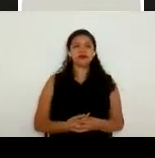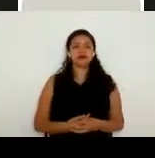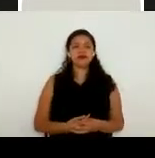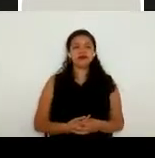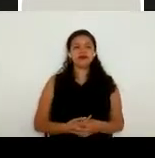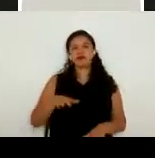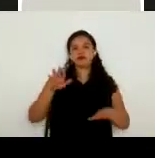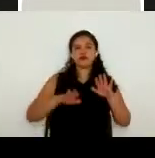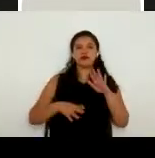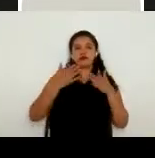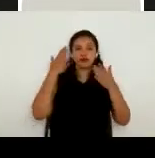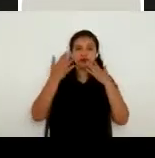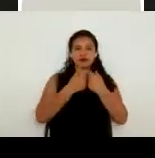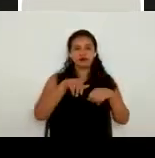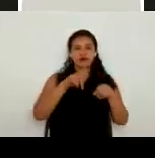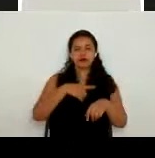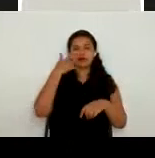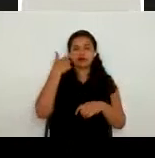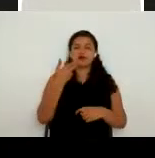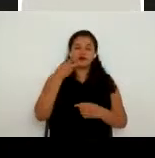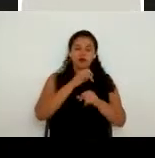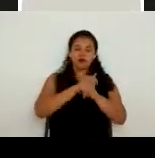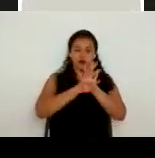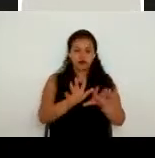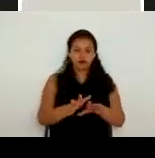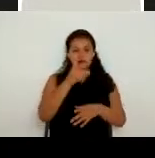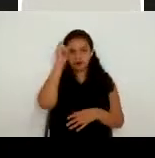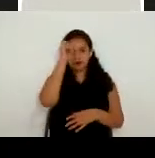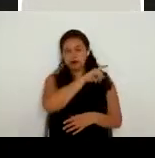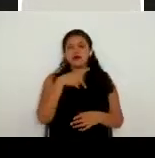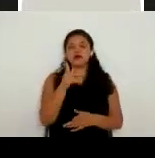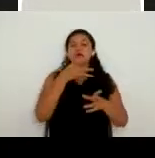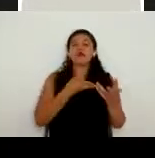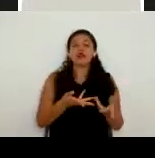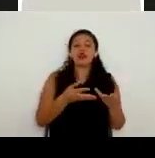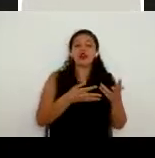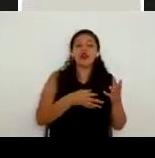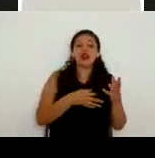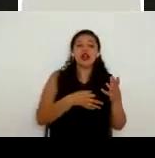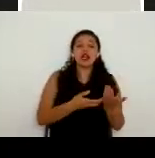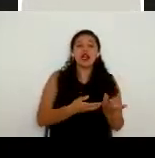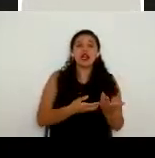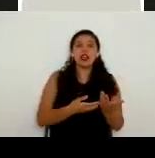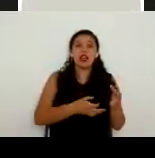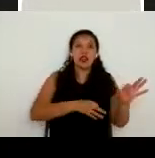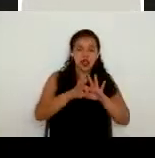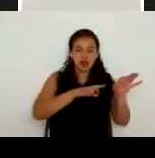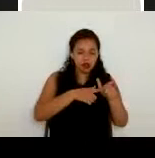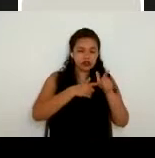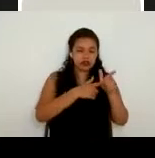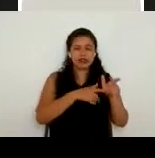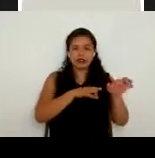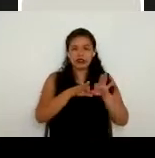socioeconómico este dato pero la permanencia en el trabajo es muy importante por supuesto conocer los